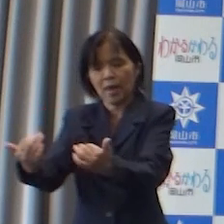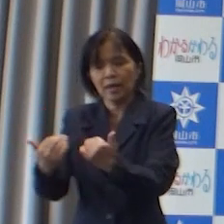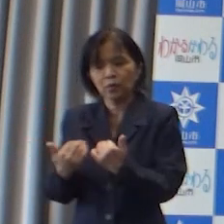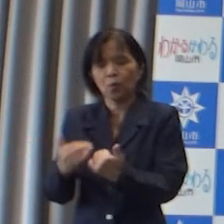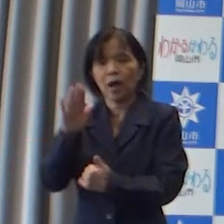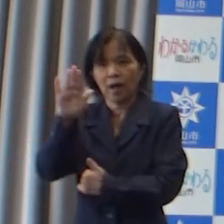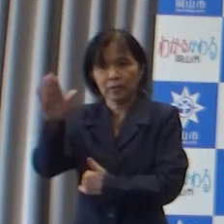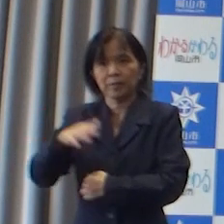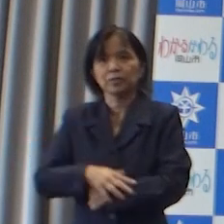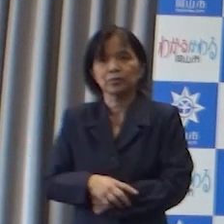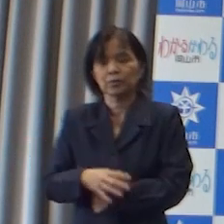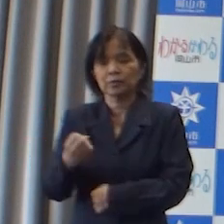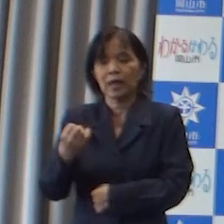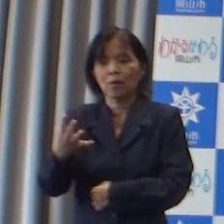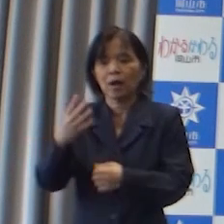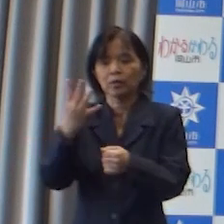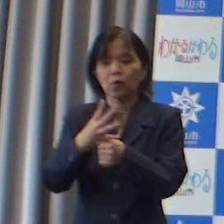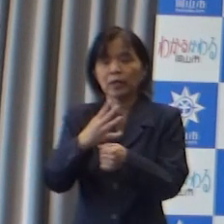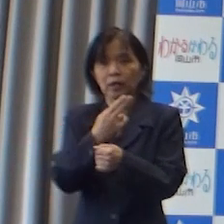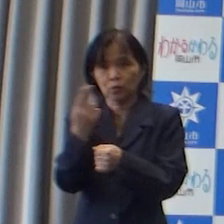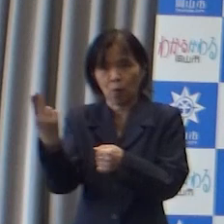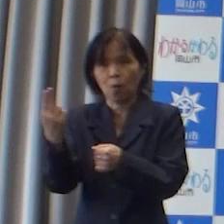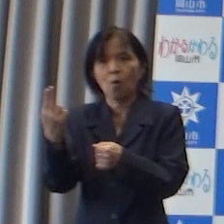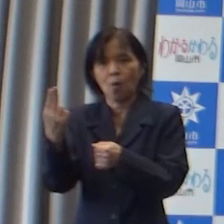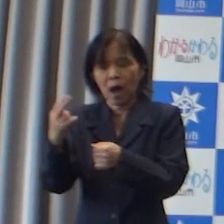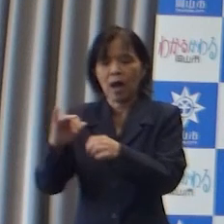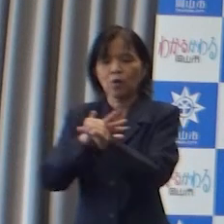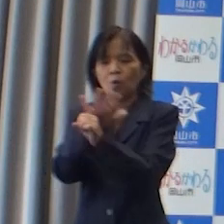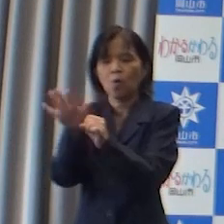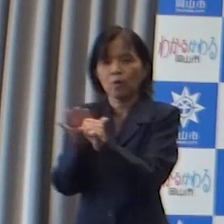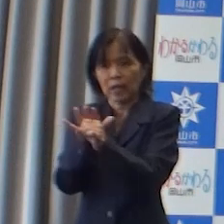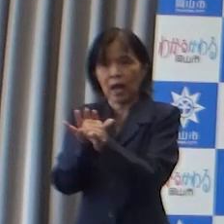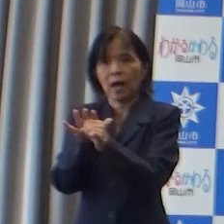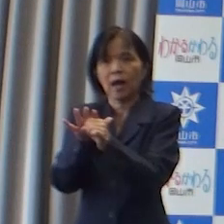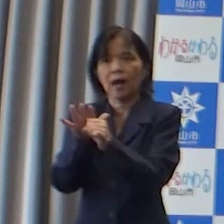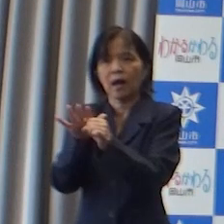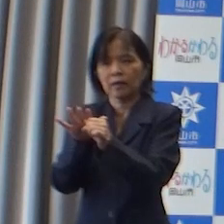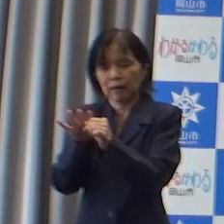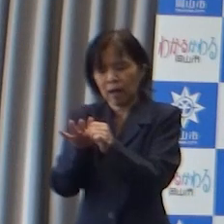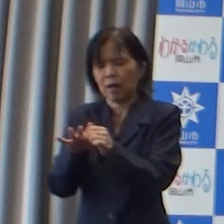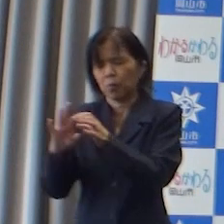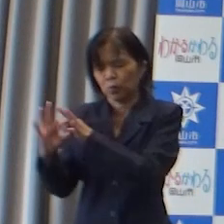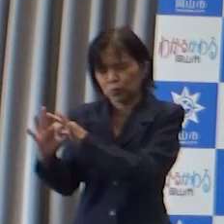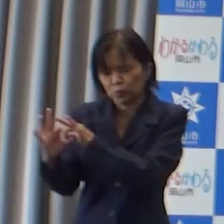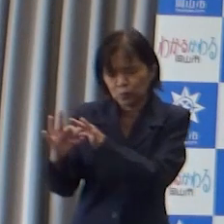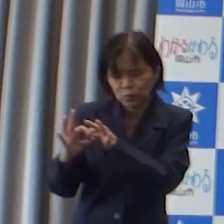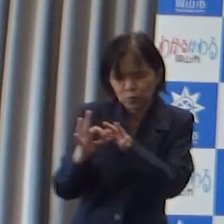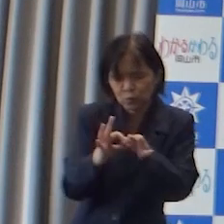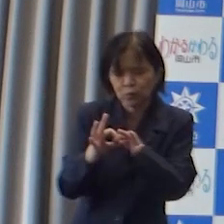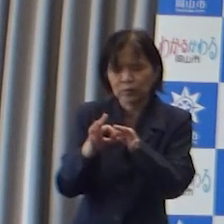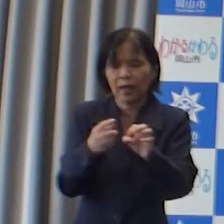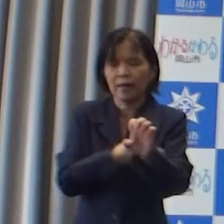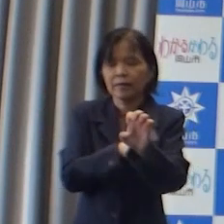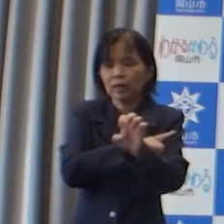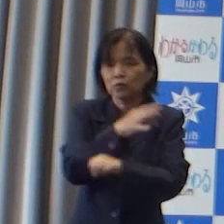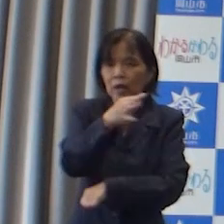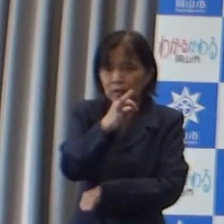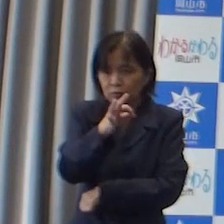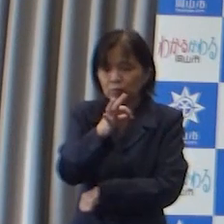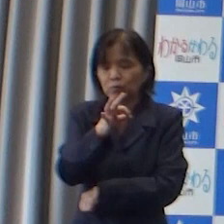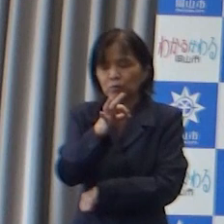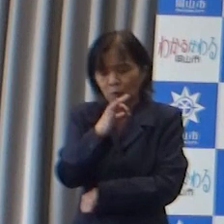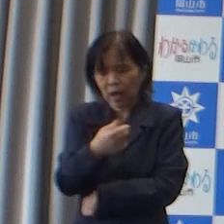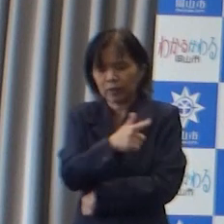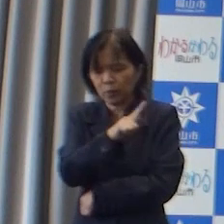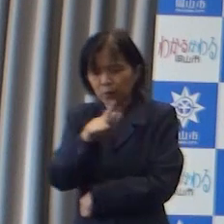でございます。令和4年度はコロナの長期化に加え、エネルギー価格、原材料高